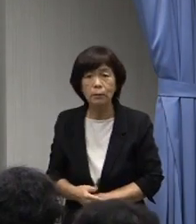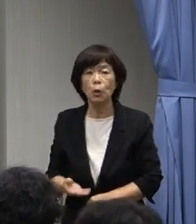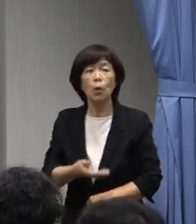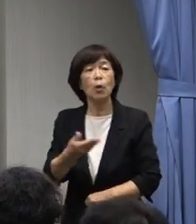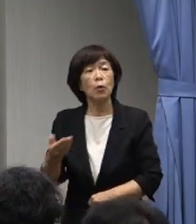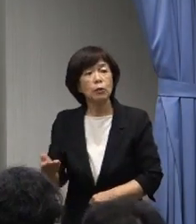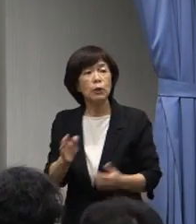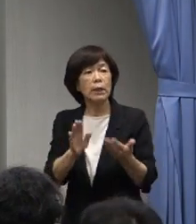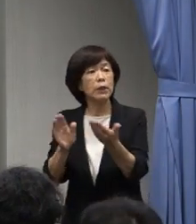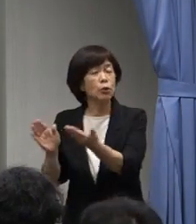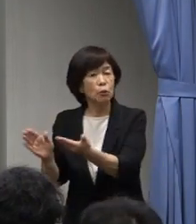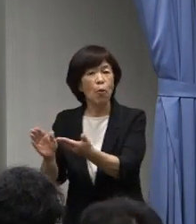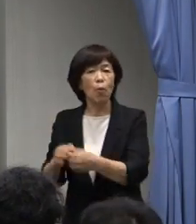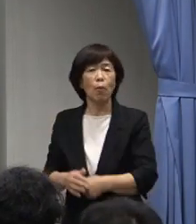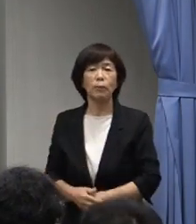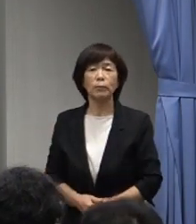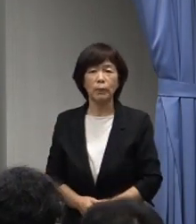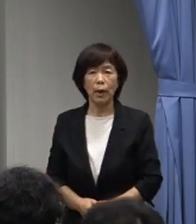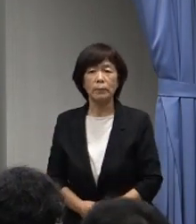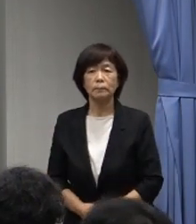は